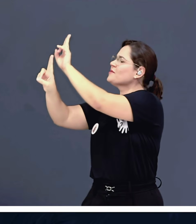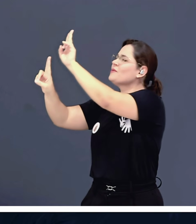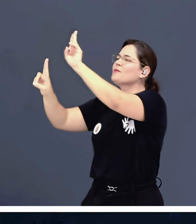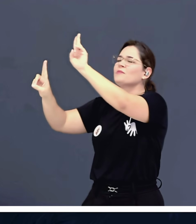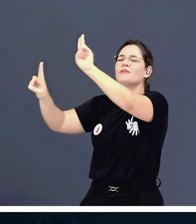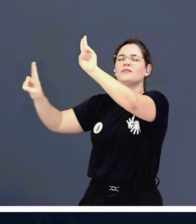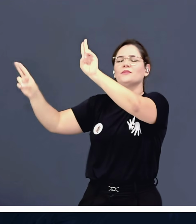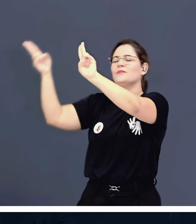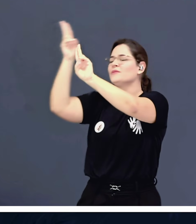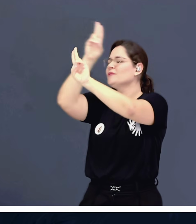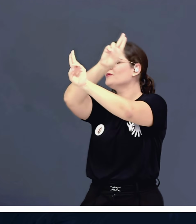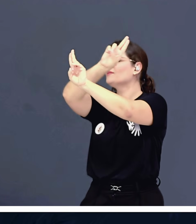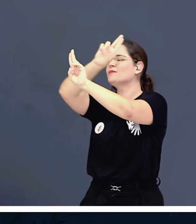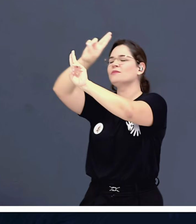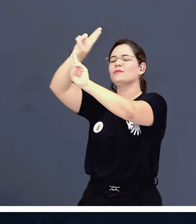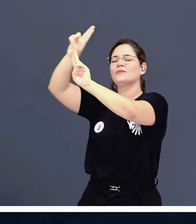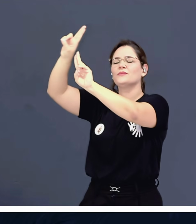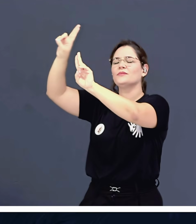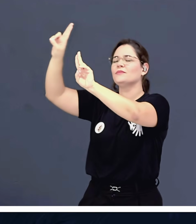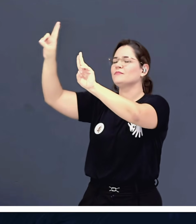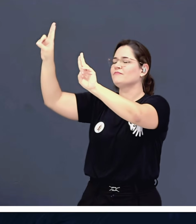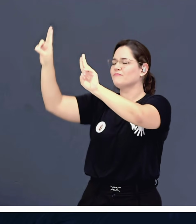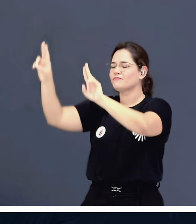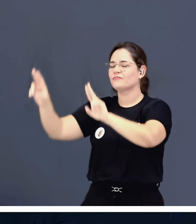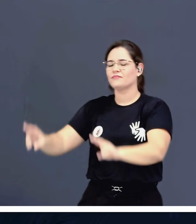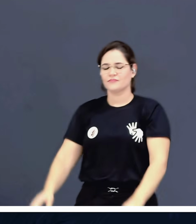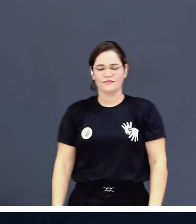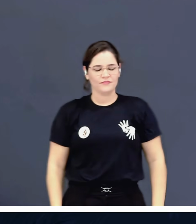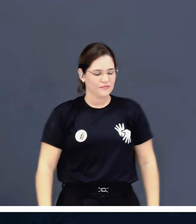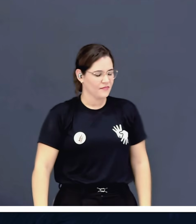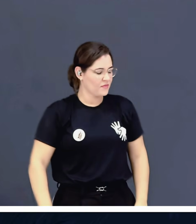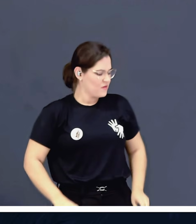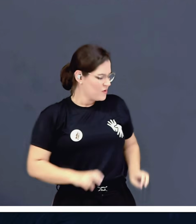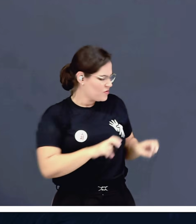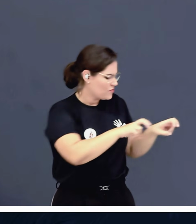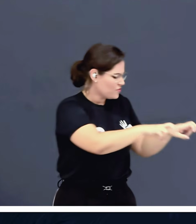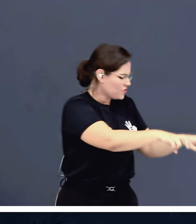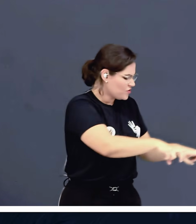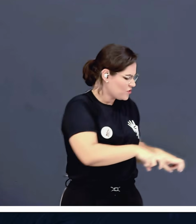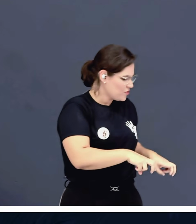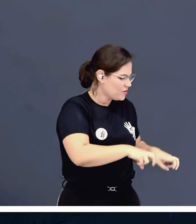É sobre os tronos,